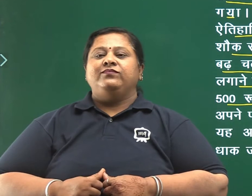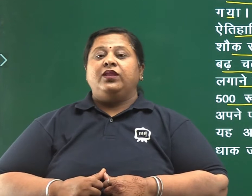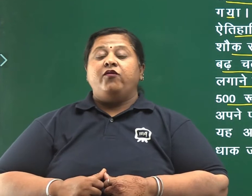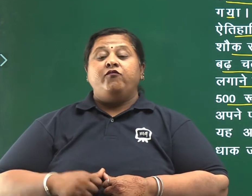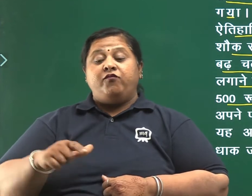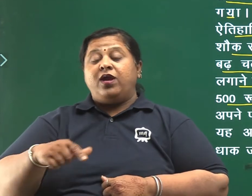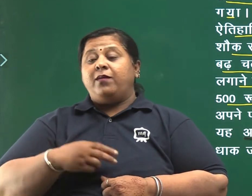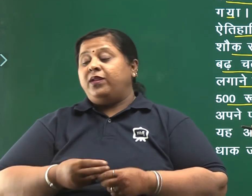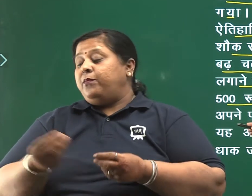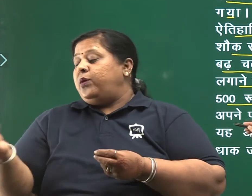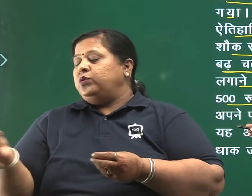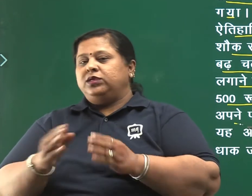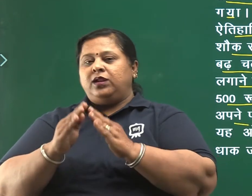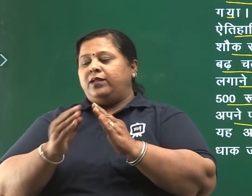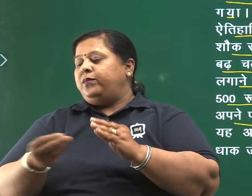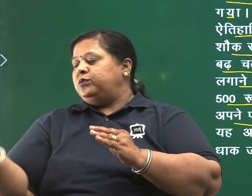वे अपने पड़ोसी